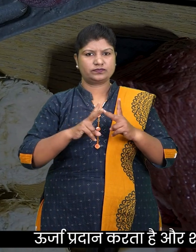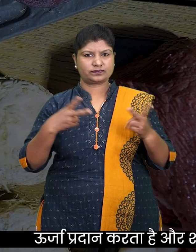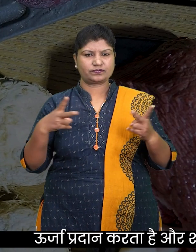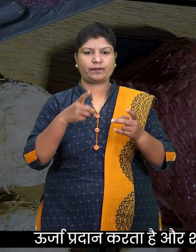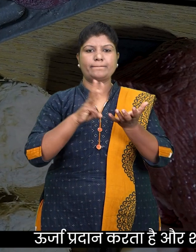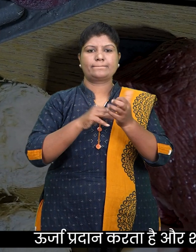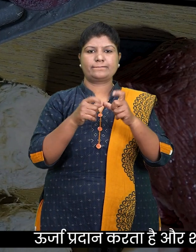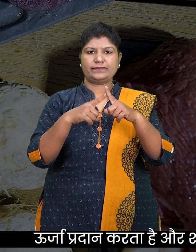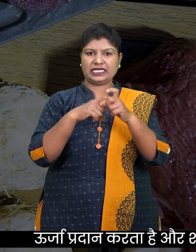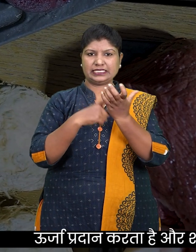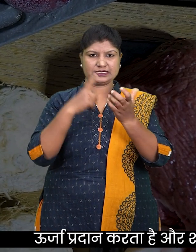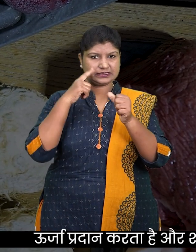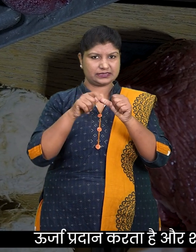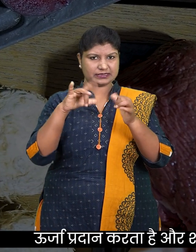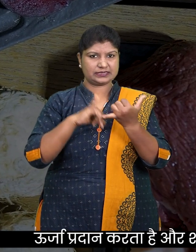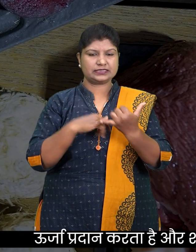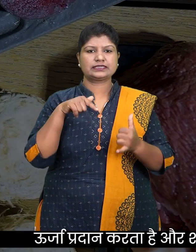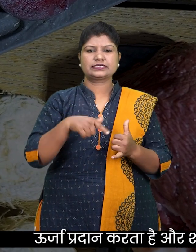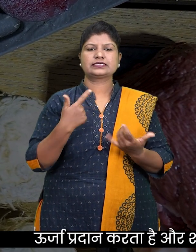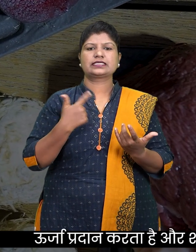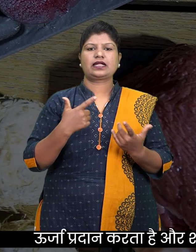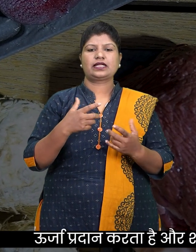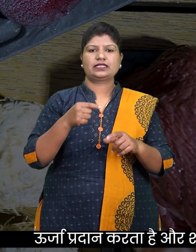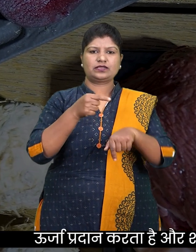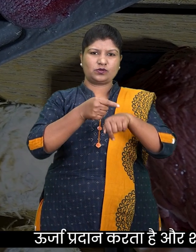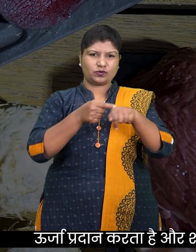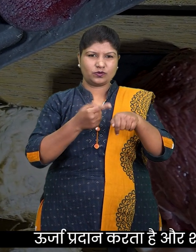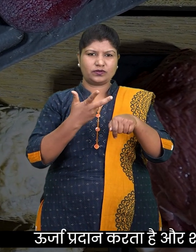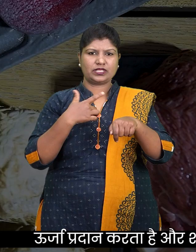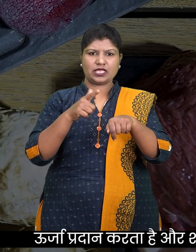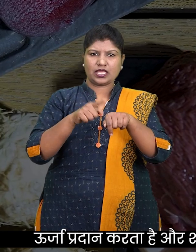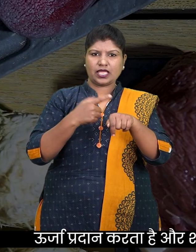लिए सामग्री प्रदान करता है।